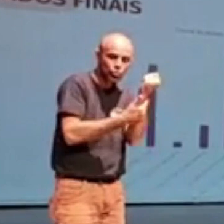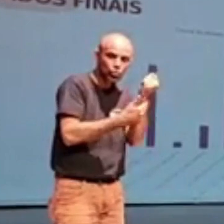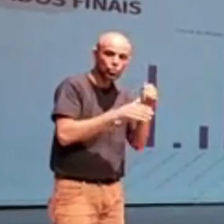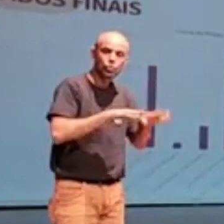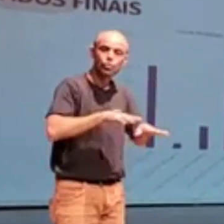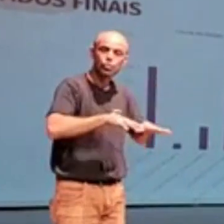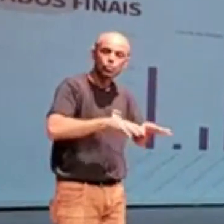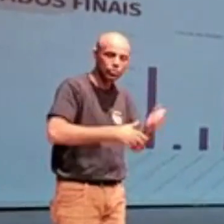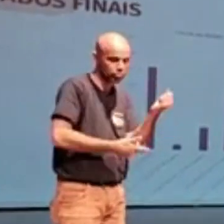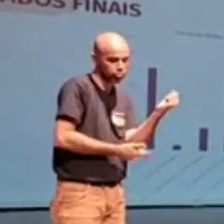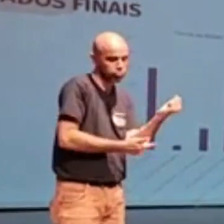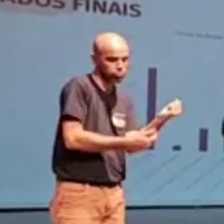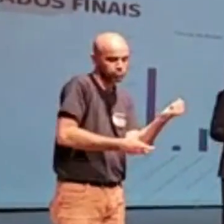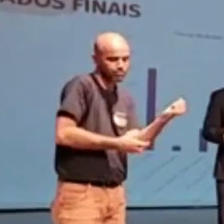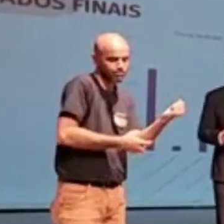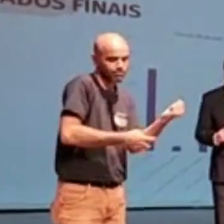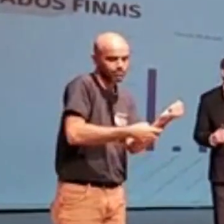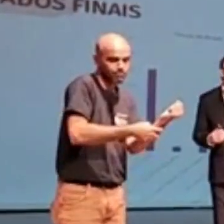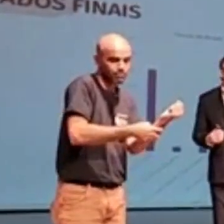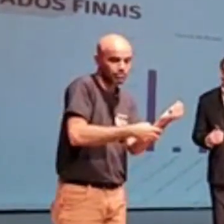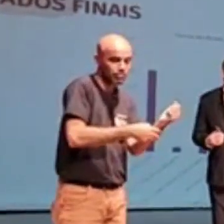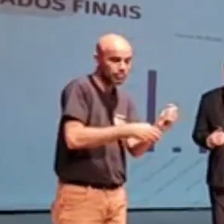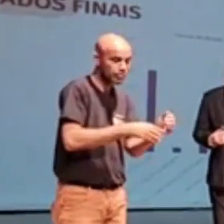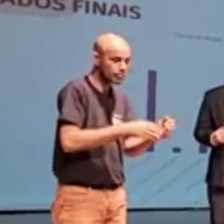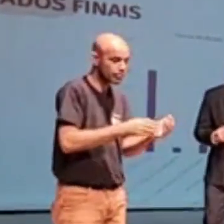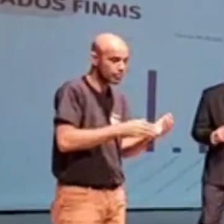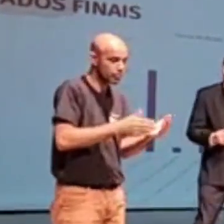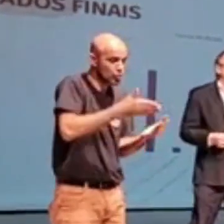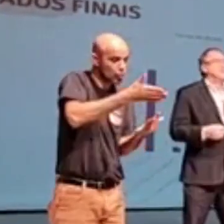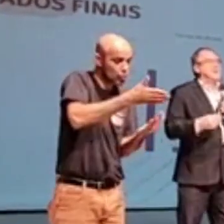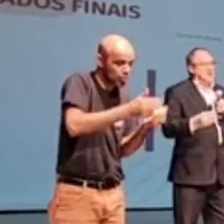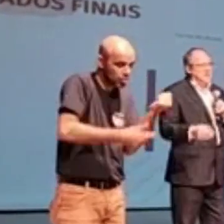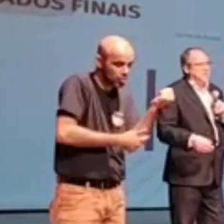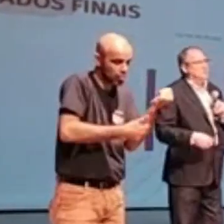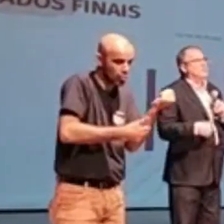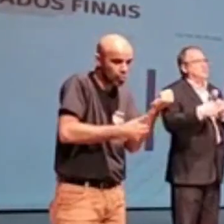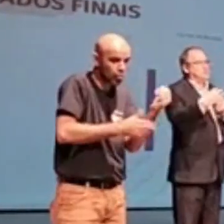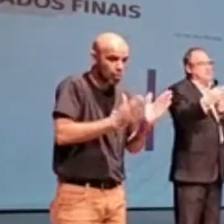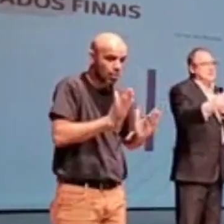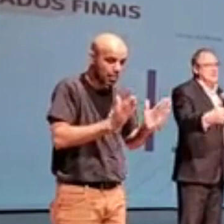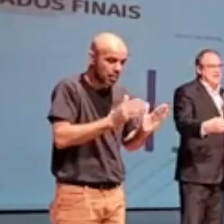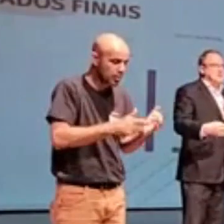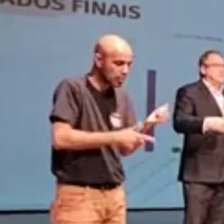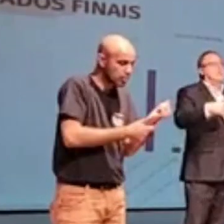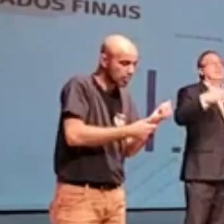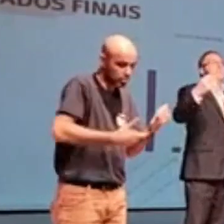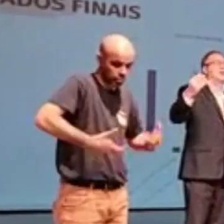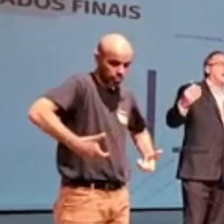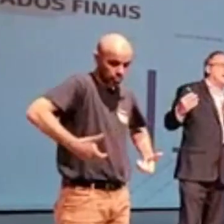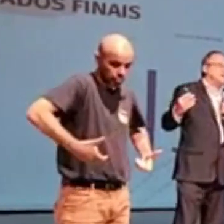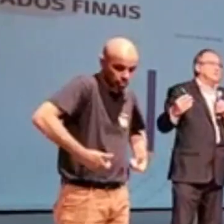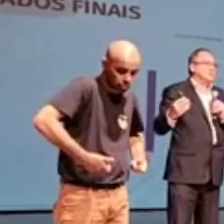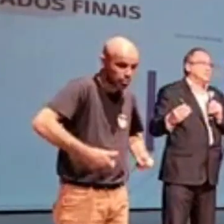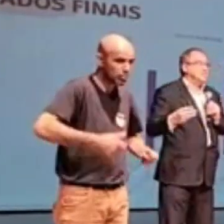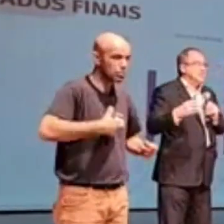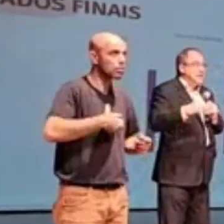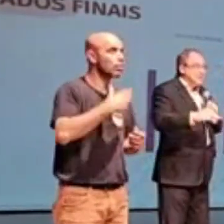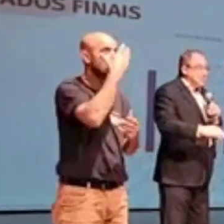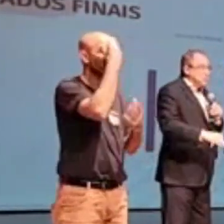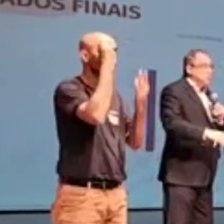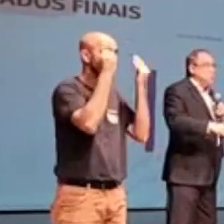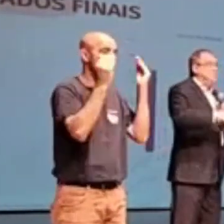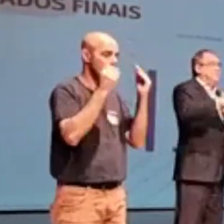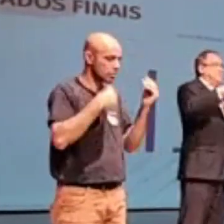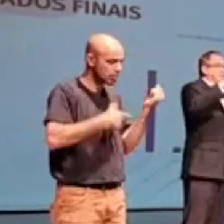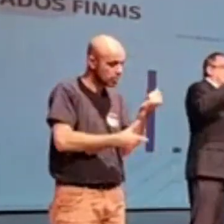vai lá, fixa tudo, e acorda a criança no meio da cirurgia. Mas é claro que com cuidado anestésico, não vai lembrar de nada disso, mas